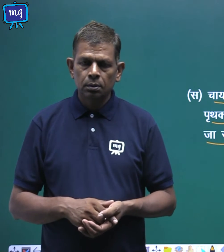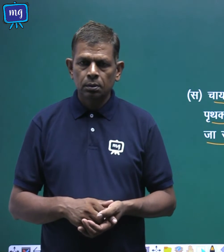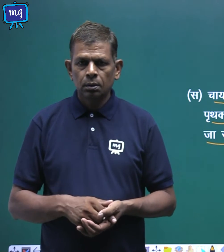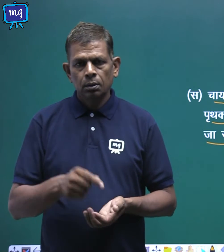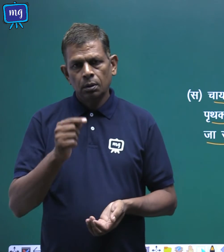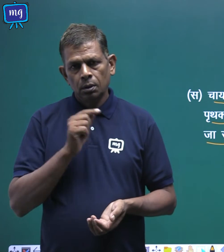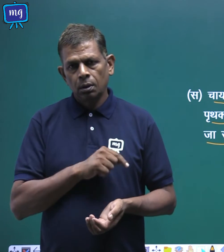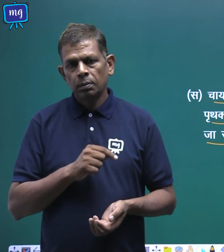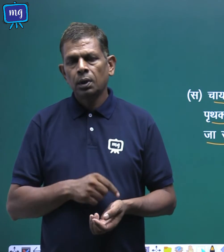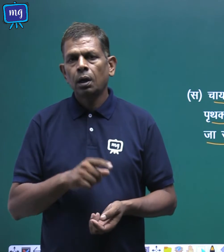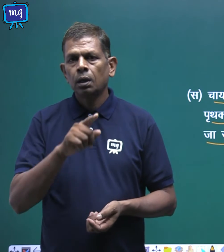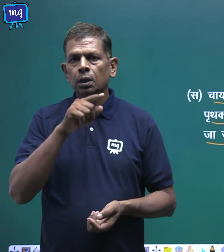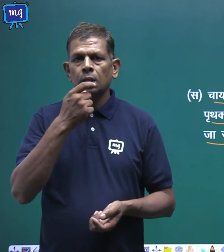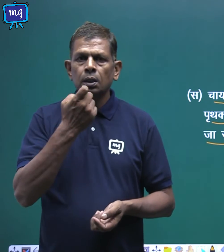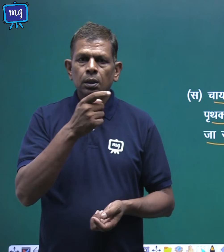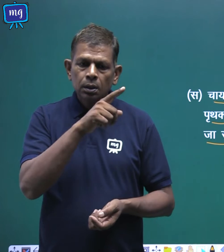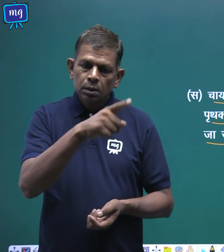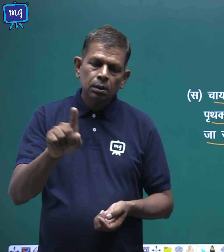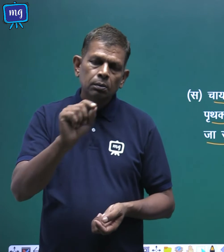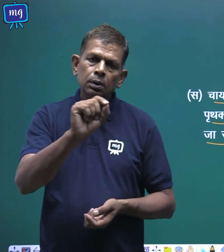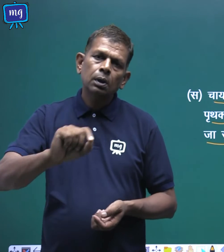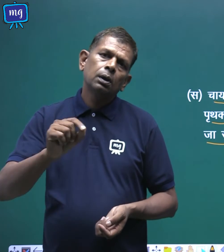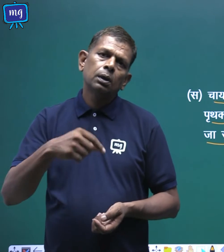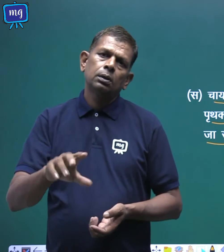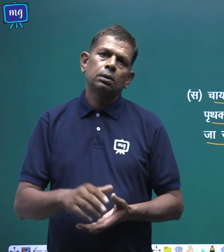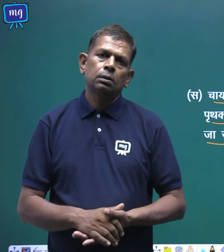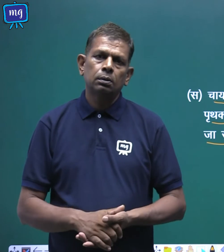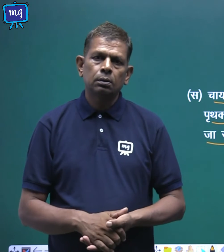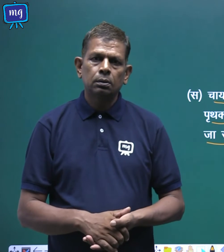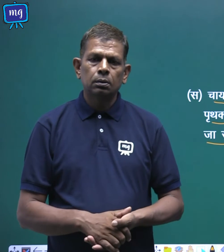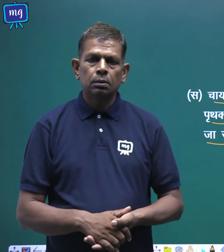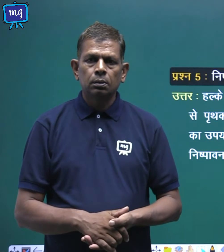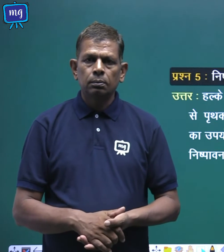तो हम यहाँ सत्य पर निशान लगाएंगे।